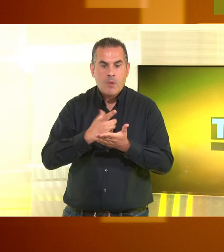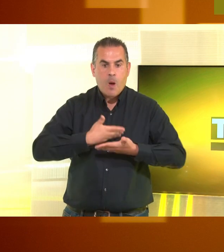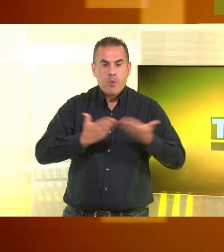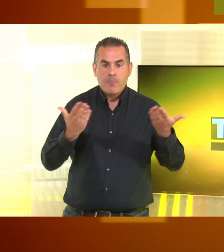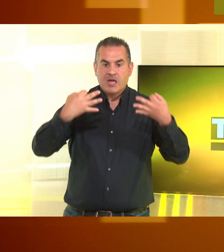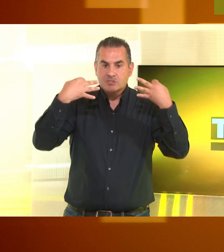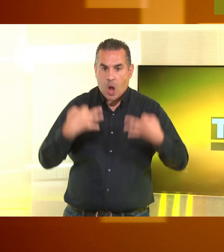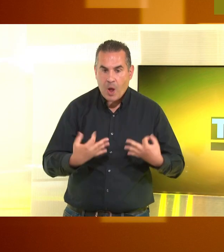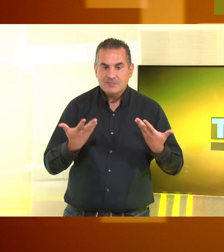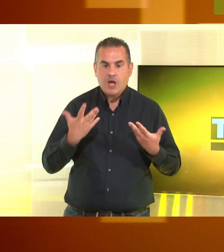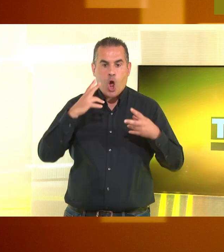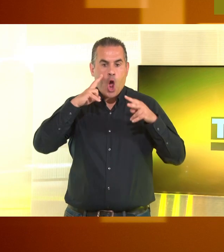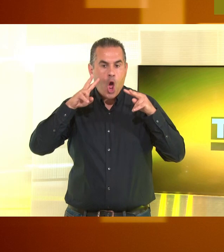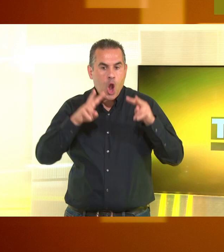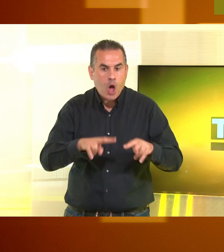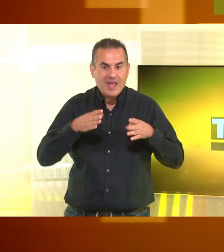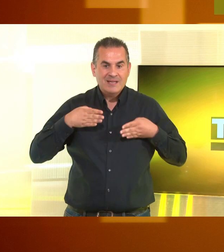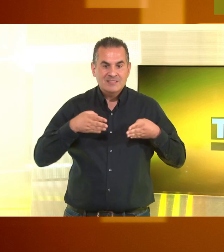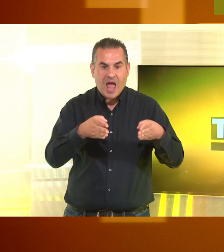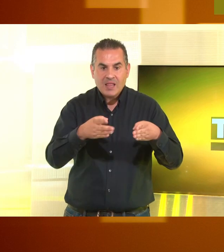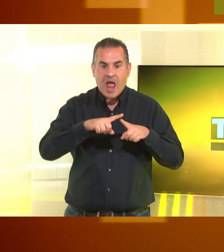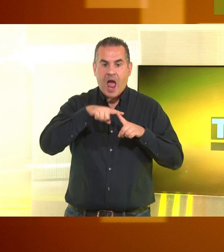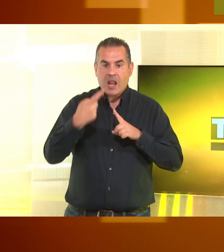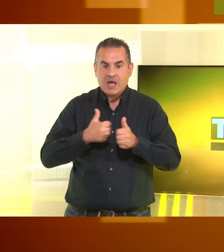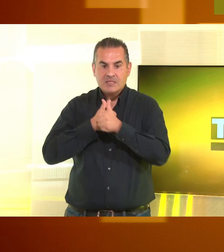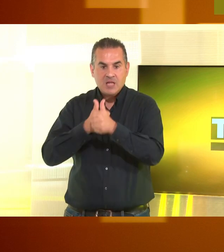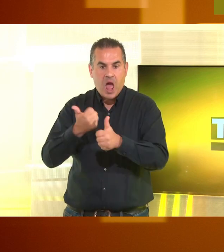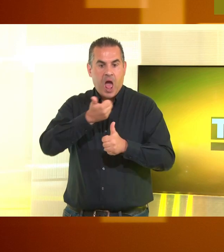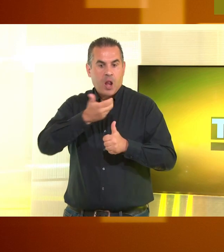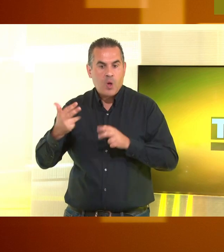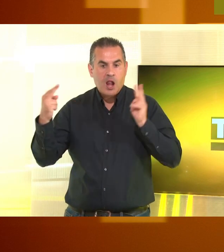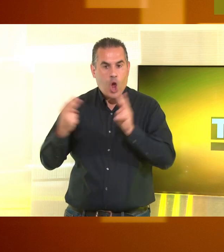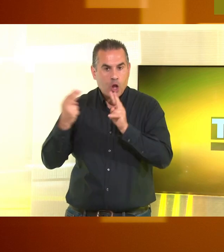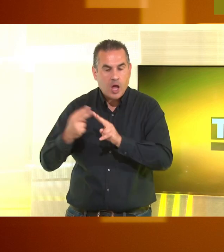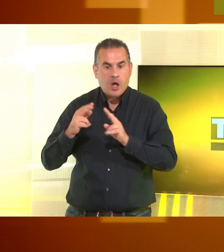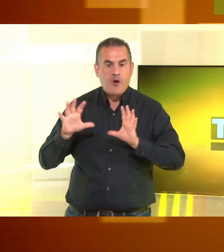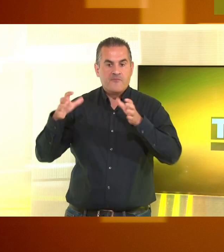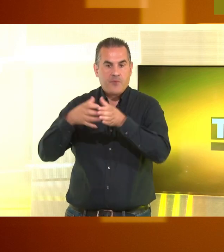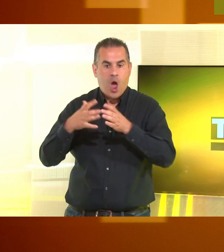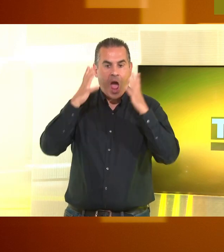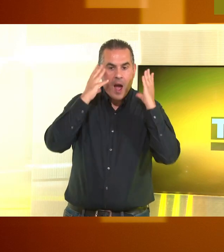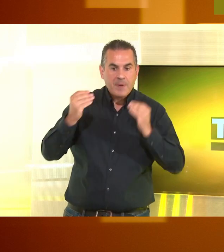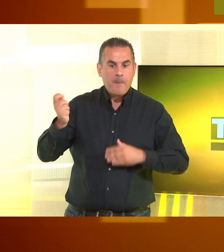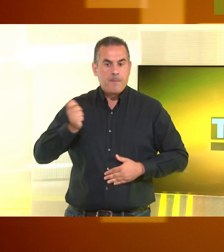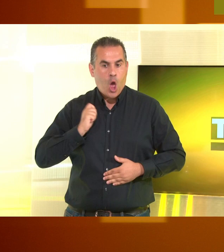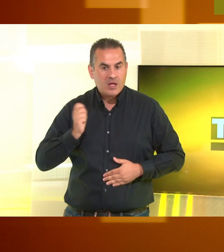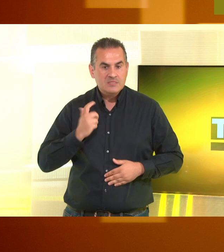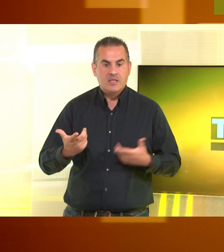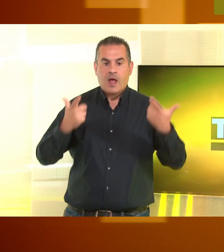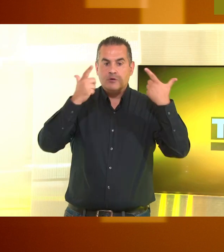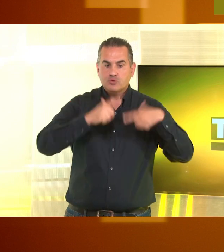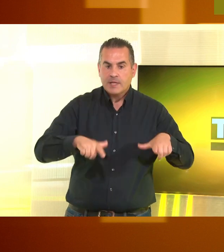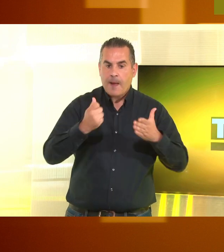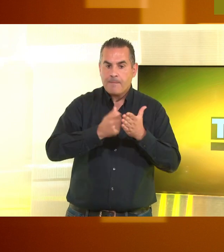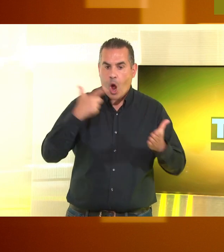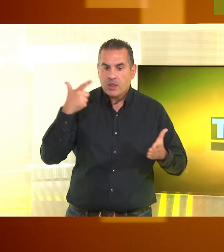chiave della città. Tra le aree monitorate ci sono la rotatoria del Margine Rosso, le principali intersezioni di Viale Colombo e l'ingresso del